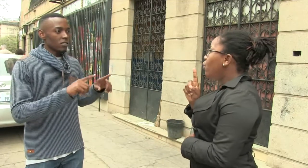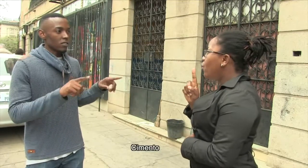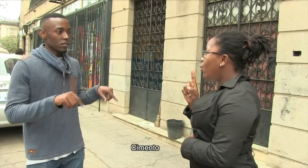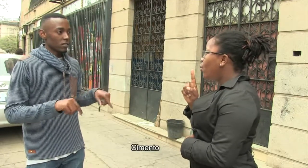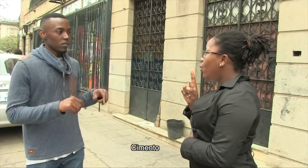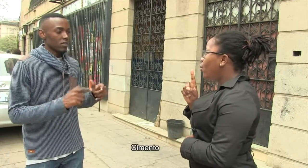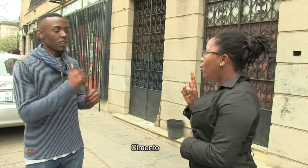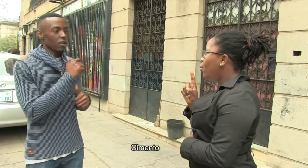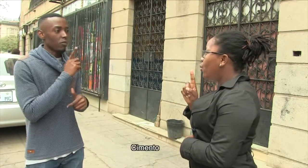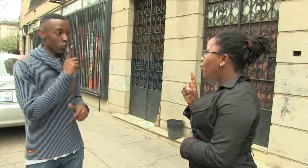Cimento